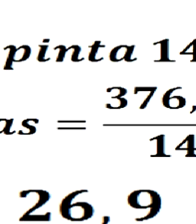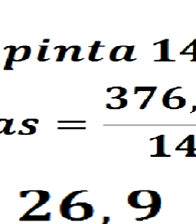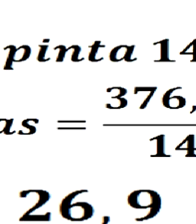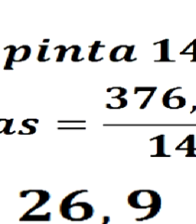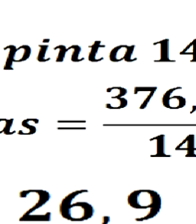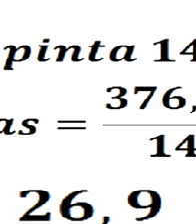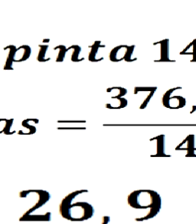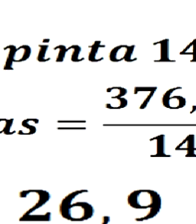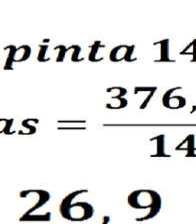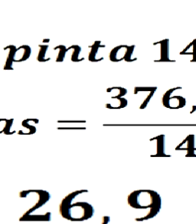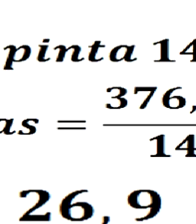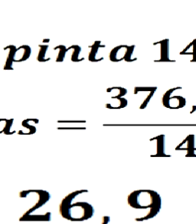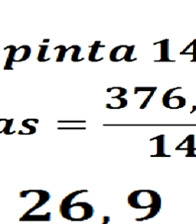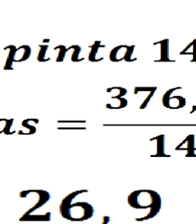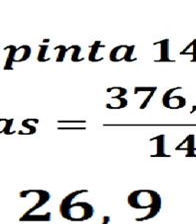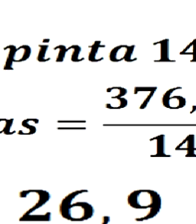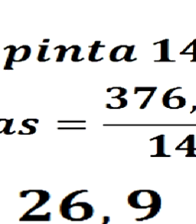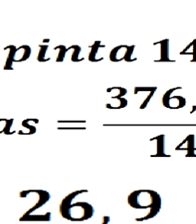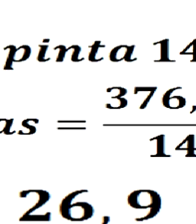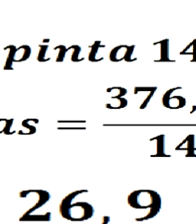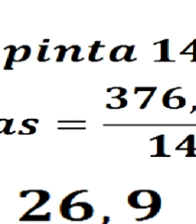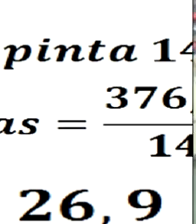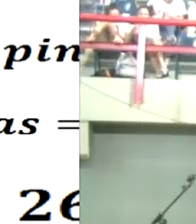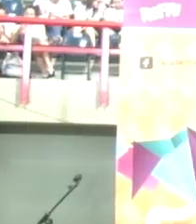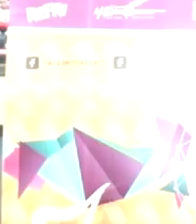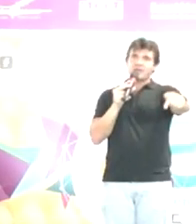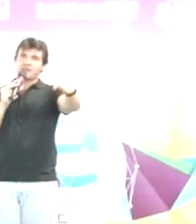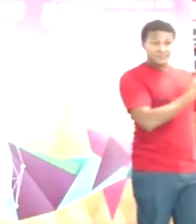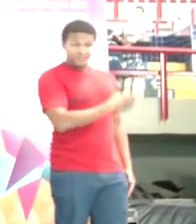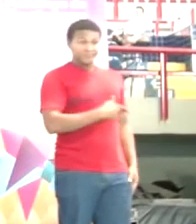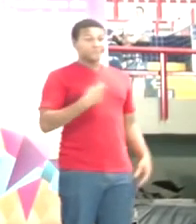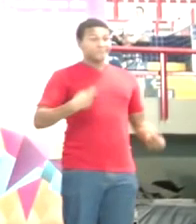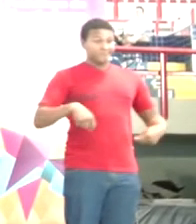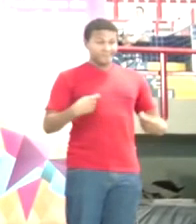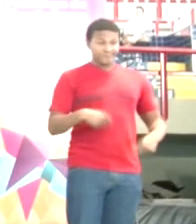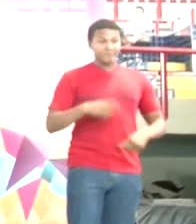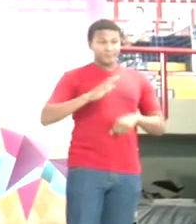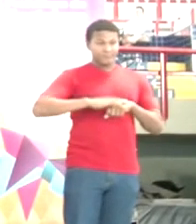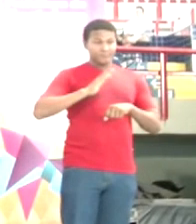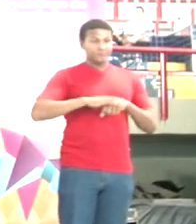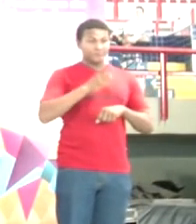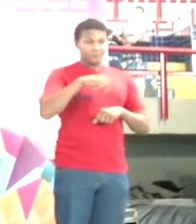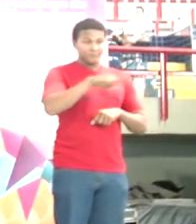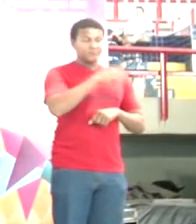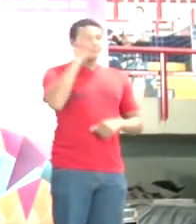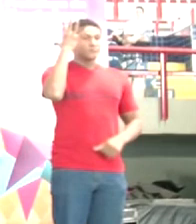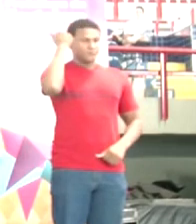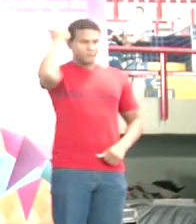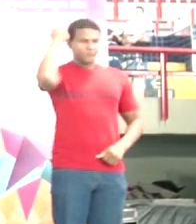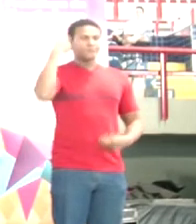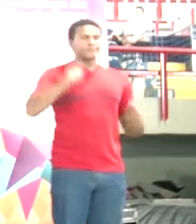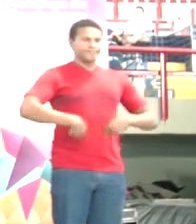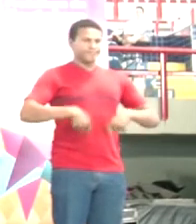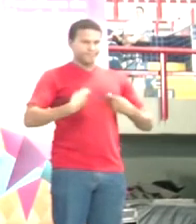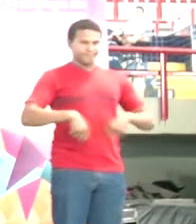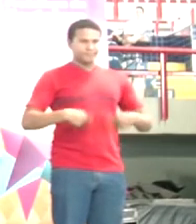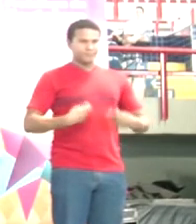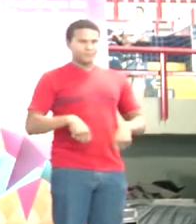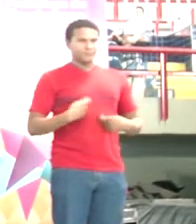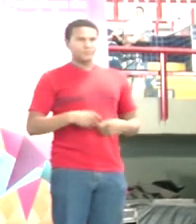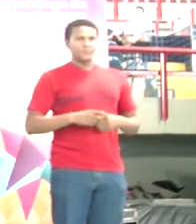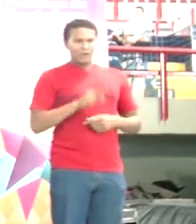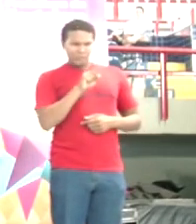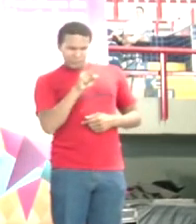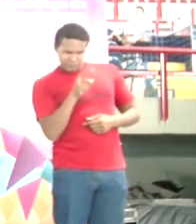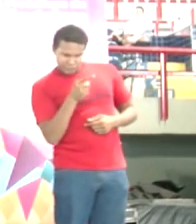joia, né não? Para calculadora, mas vai fazer na mão. Tem que saber fazer. Você vai dividir um pelo outro, vai passar